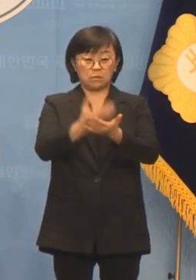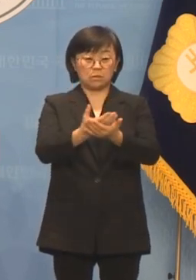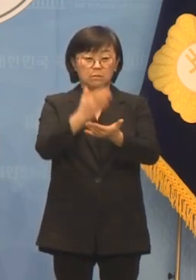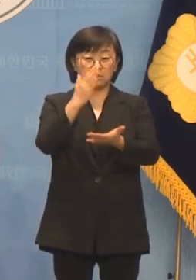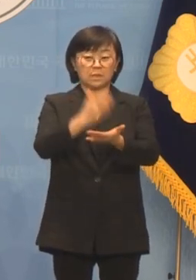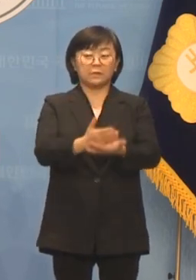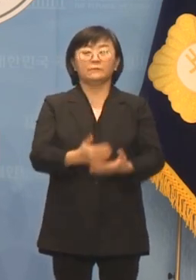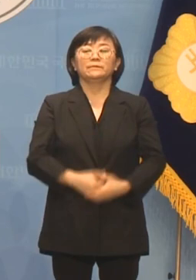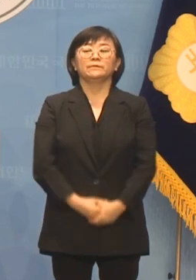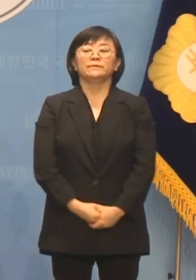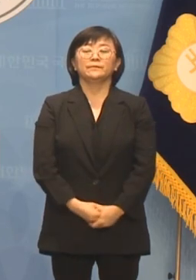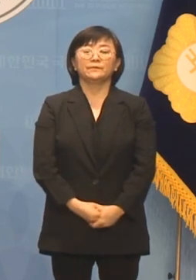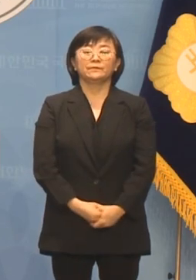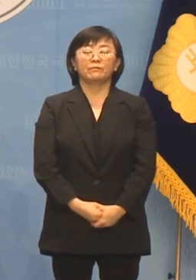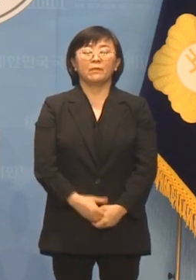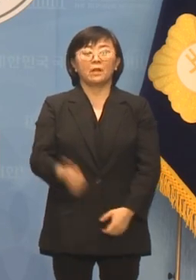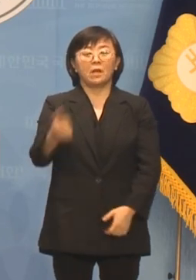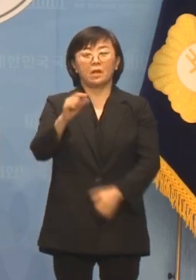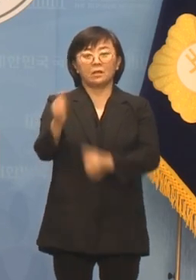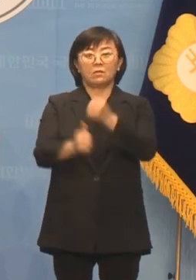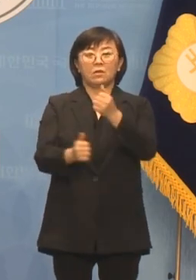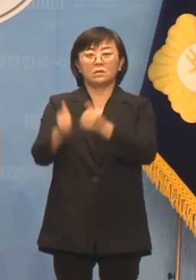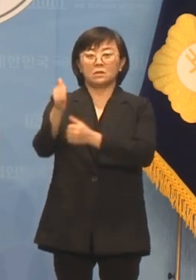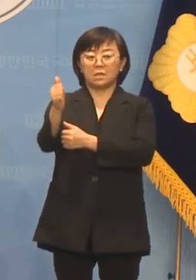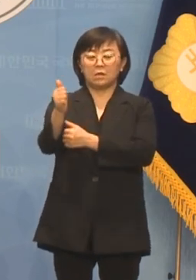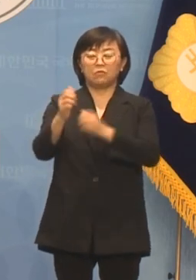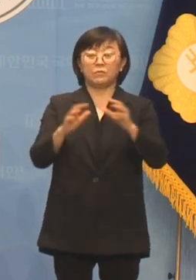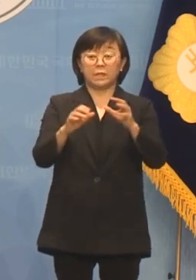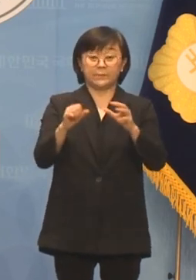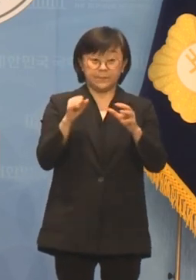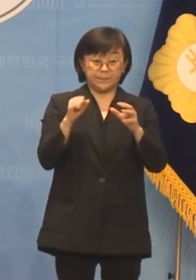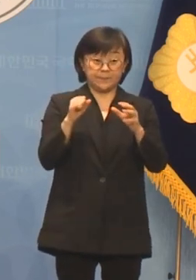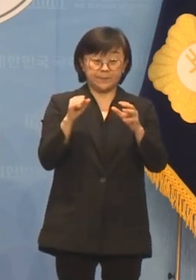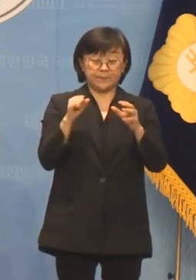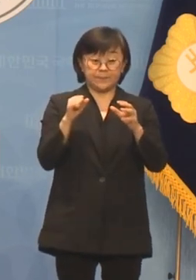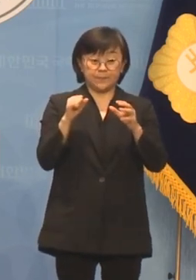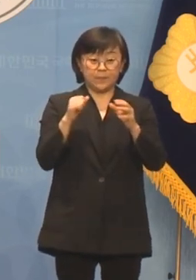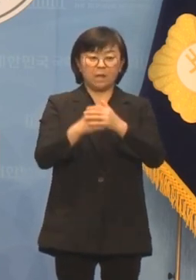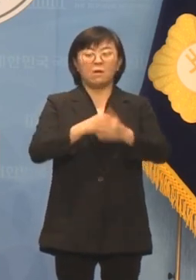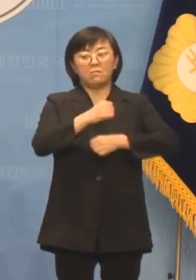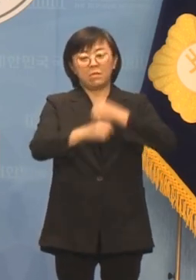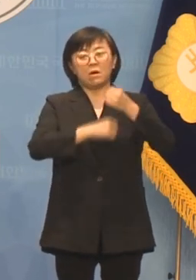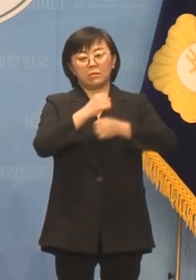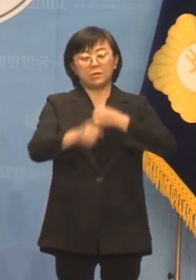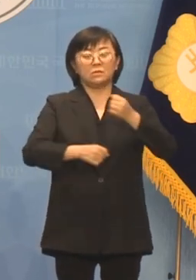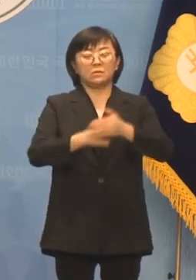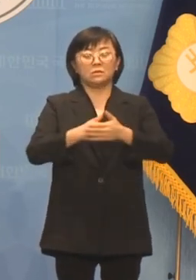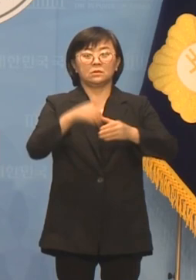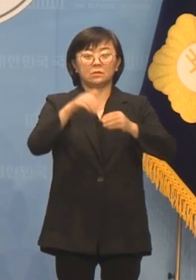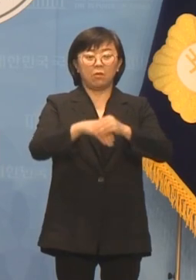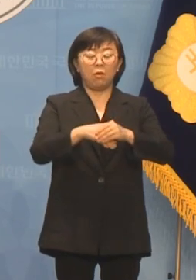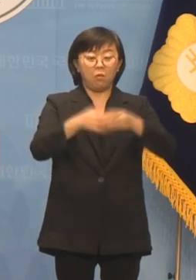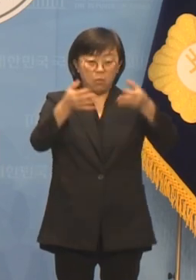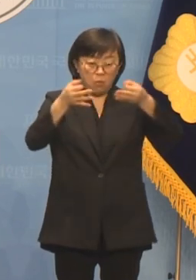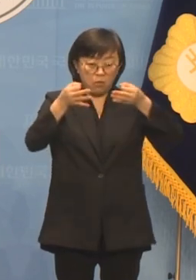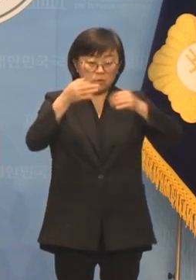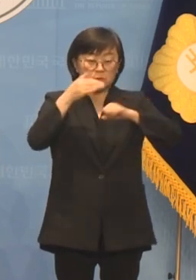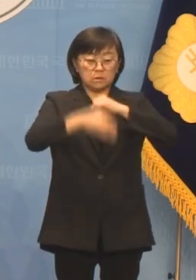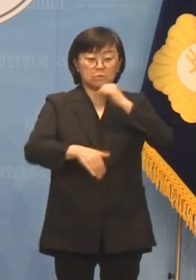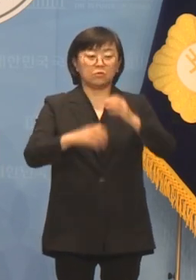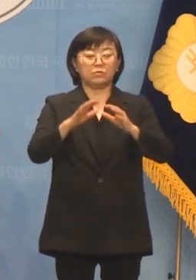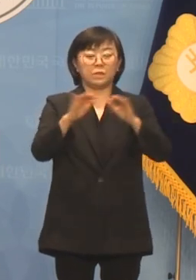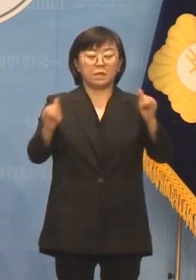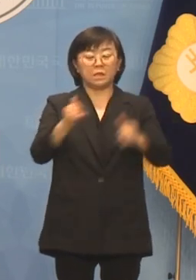안 됩니다. 한동훈 위원장과 국민의힘은 마구잡이식 총선용 포퓰리즘으로